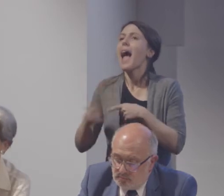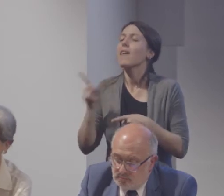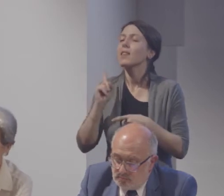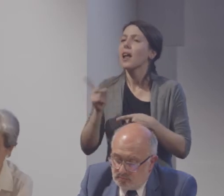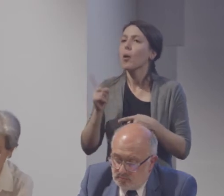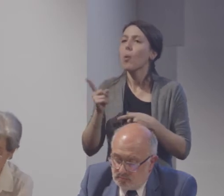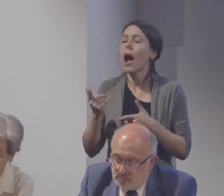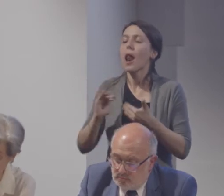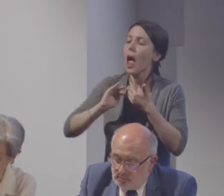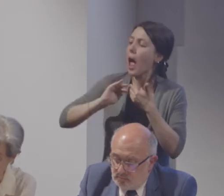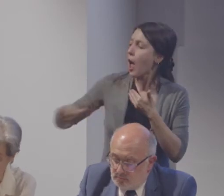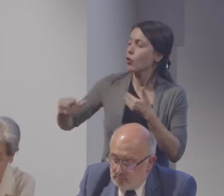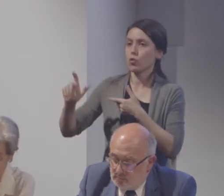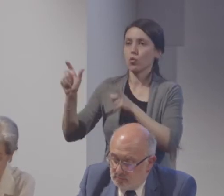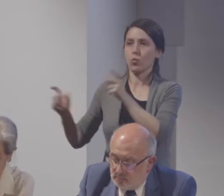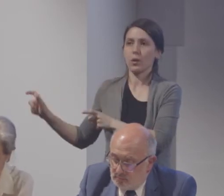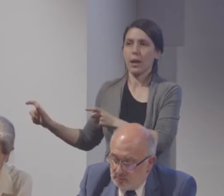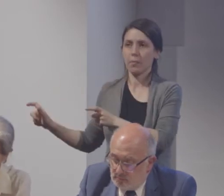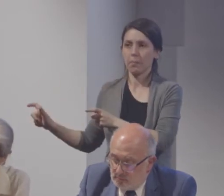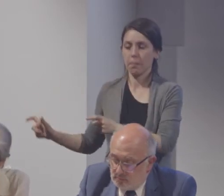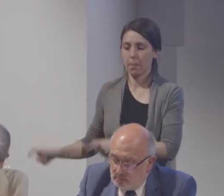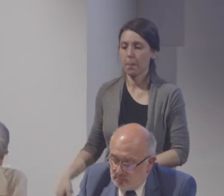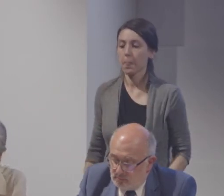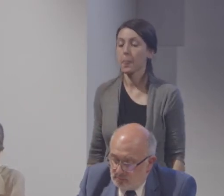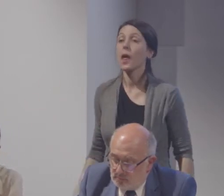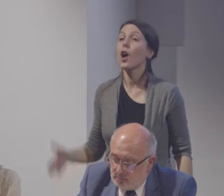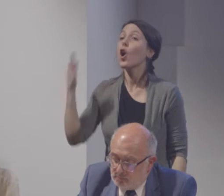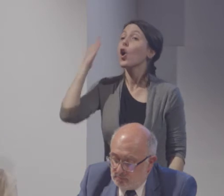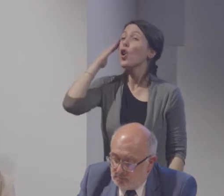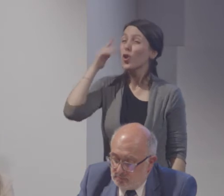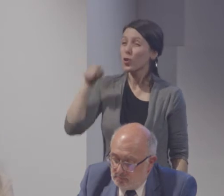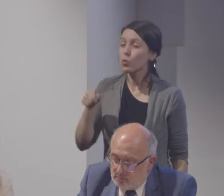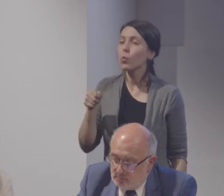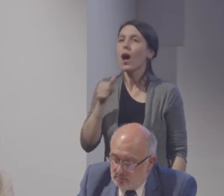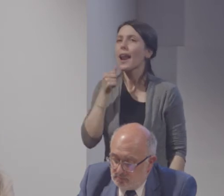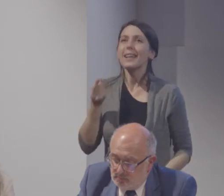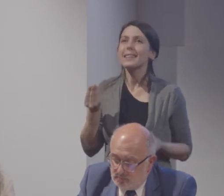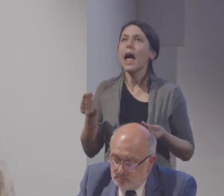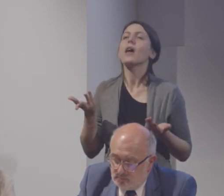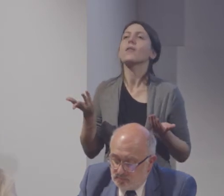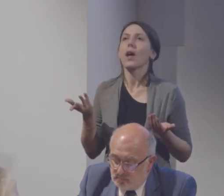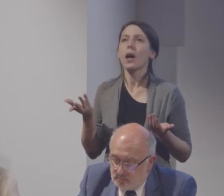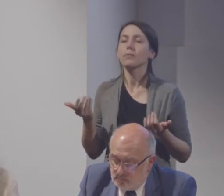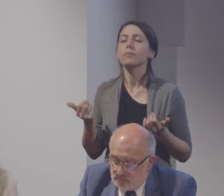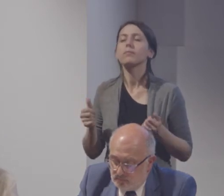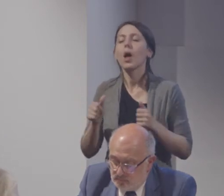di esclusione oggettiva. Una scuola quindi che lavori sulle modalità di